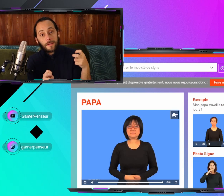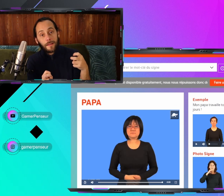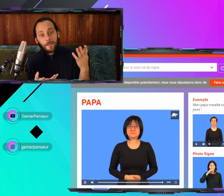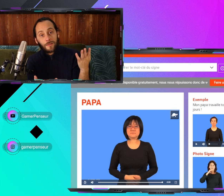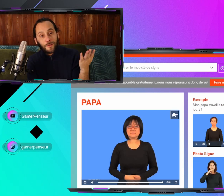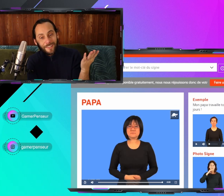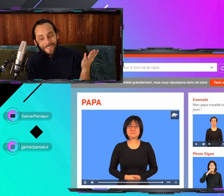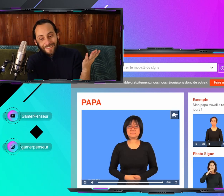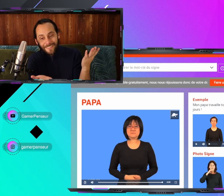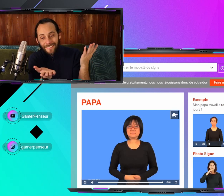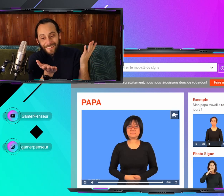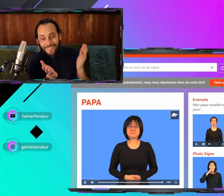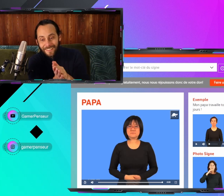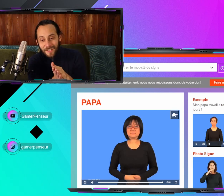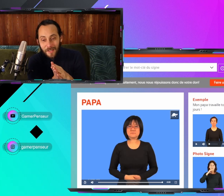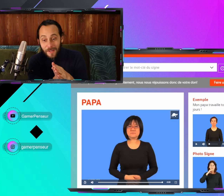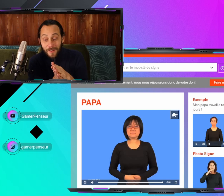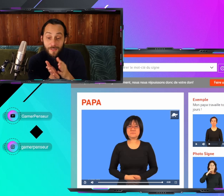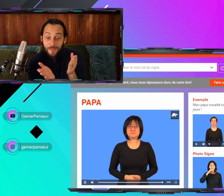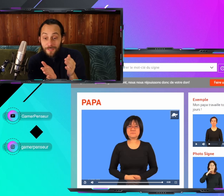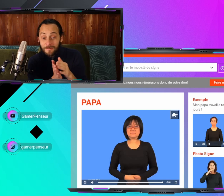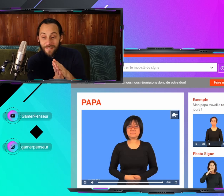la syntaxe